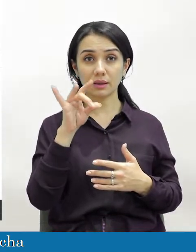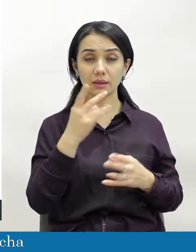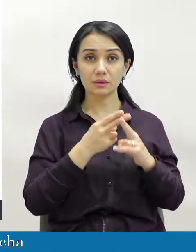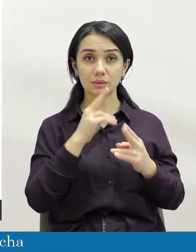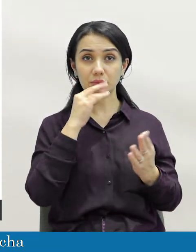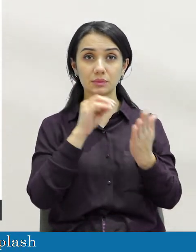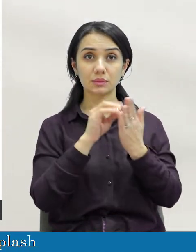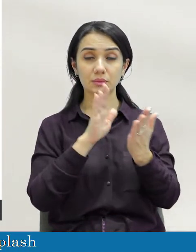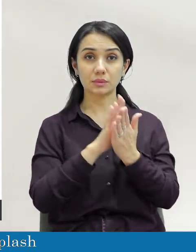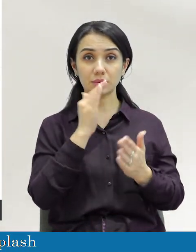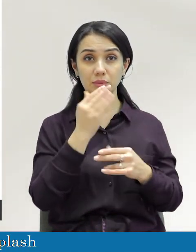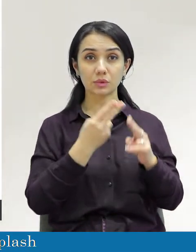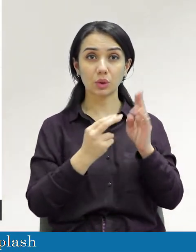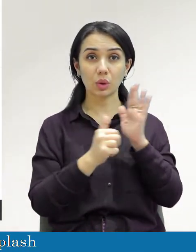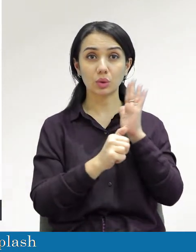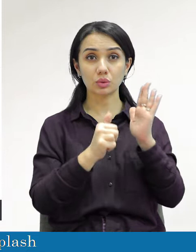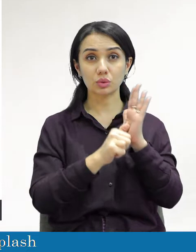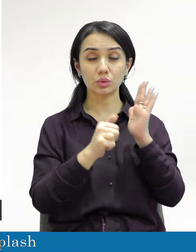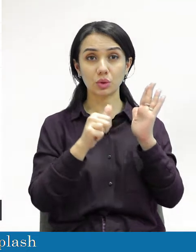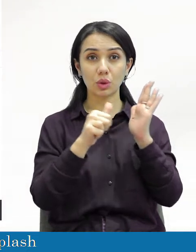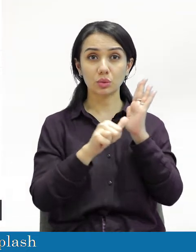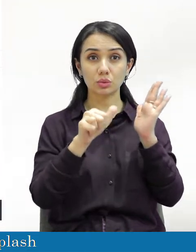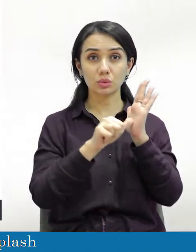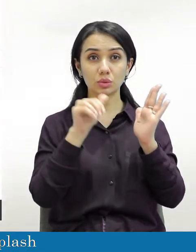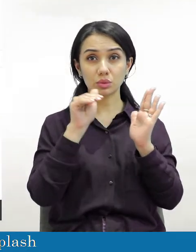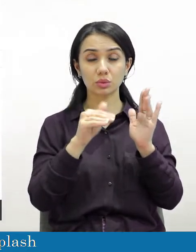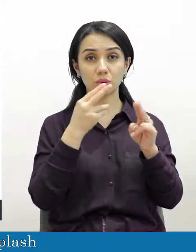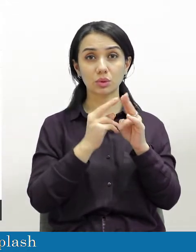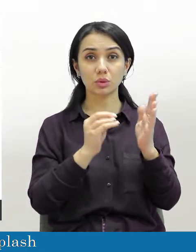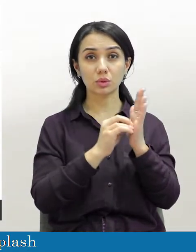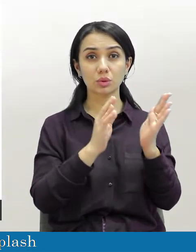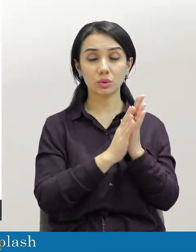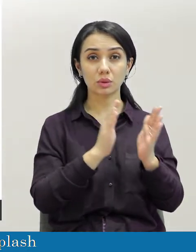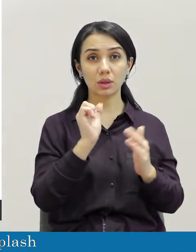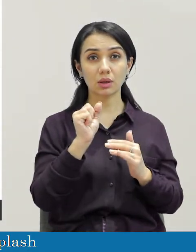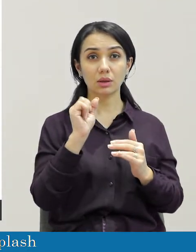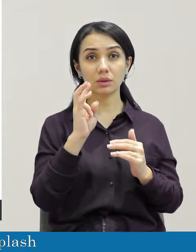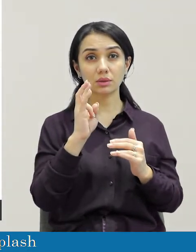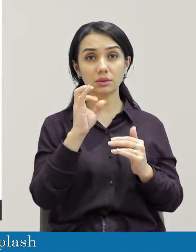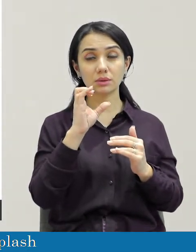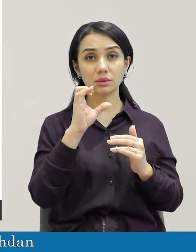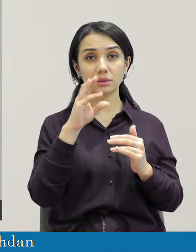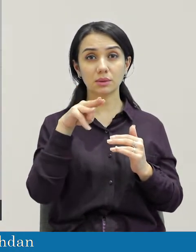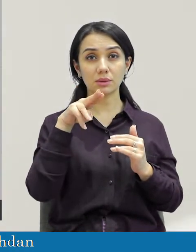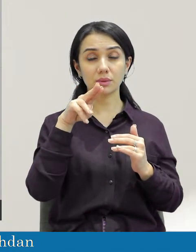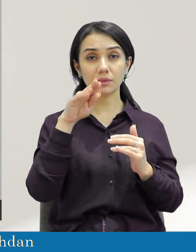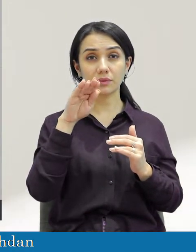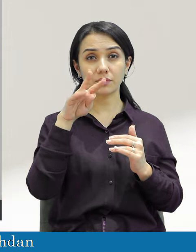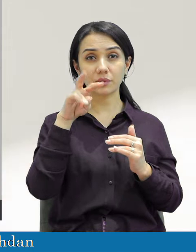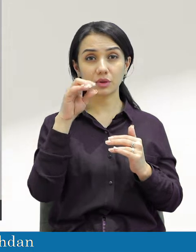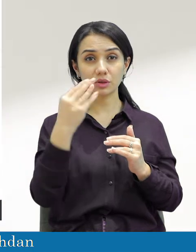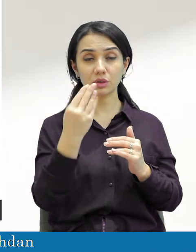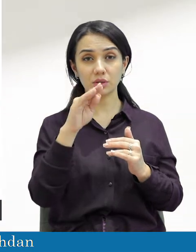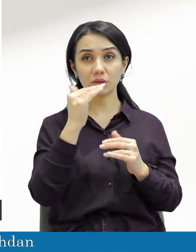Masalan, installs bo'yicha 666 000 ta ustanovka bo'lgan pluginimiz bu Unsplash plugin ekan. Unsplash pluginni ustanovka